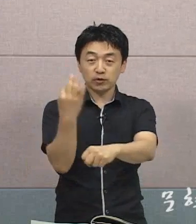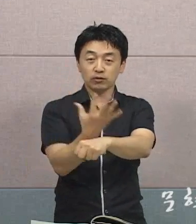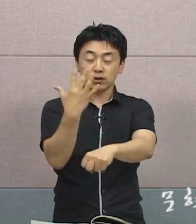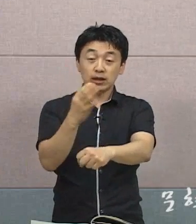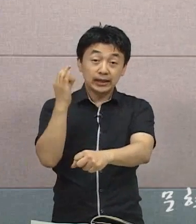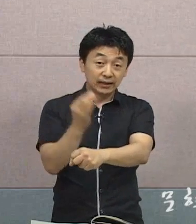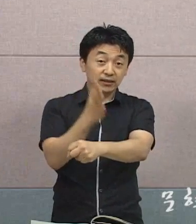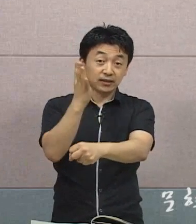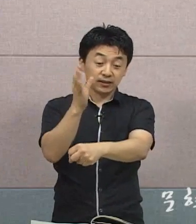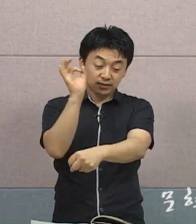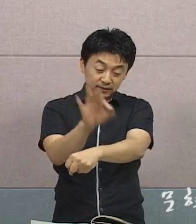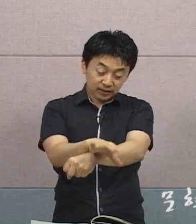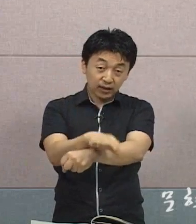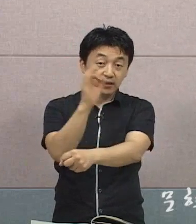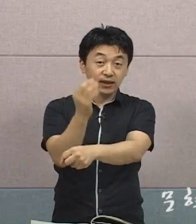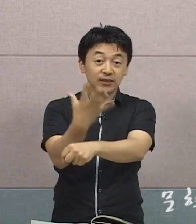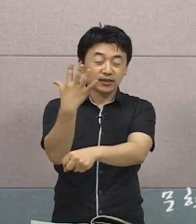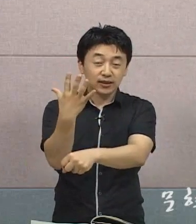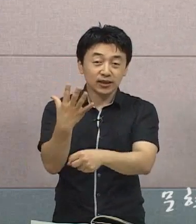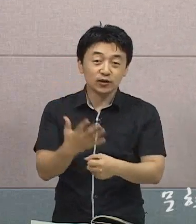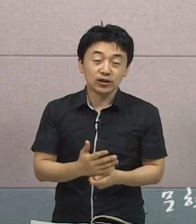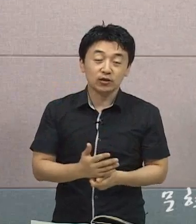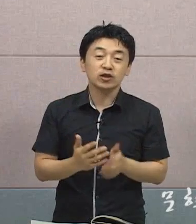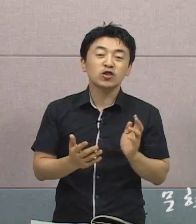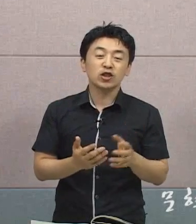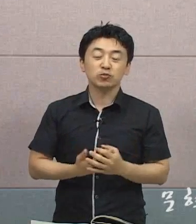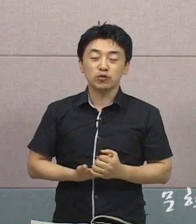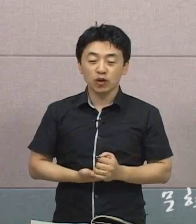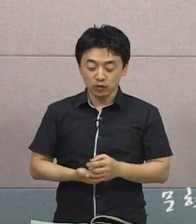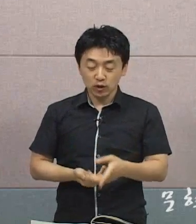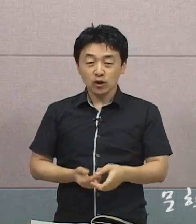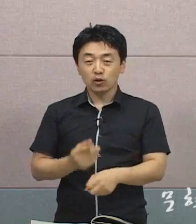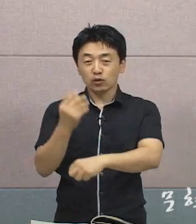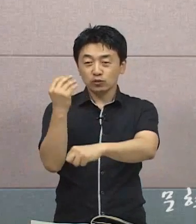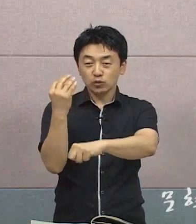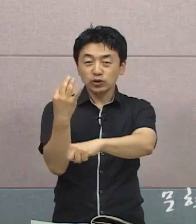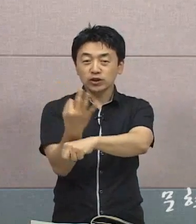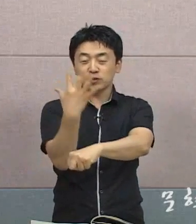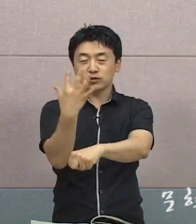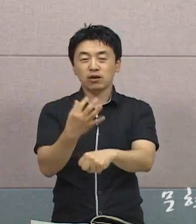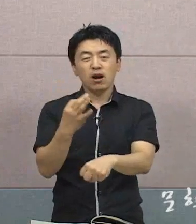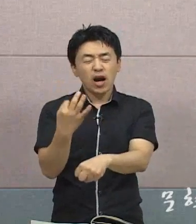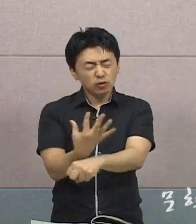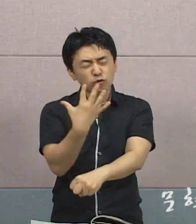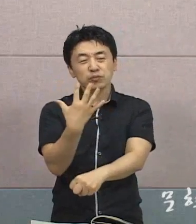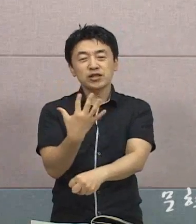왜냐면요, 간단하다, 사다, 간단하다라는 단어잖아요. 그런데도 불구하고 농식 의미로는요, 할 수 없이라는